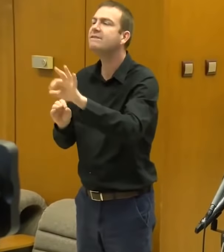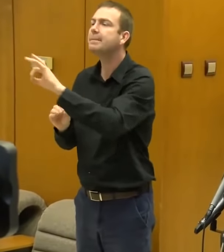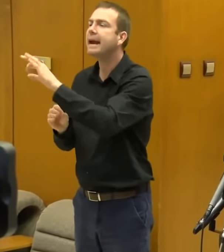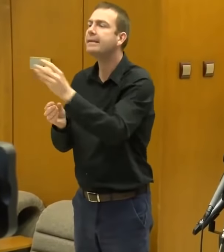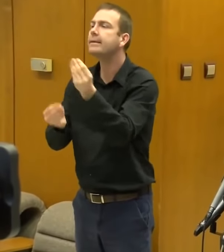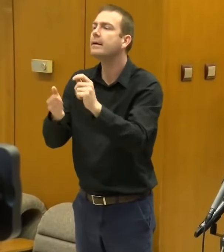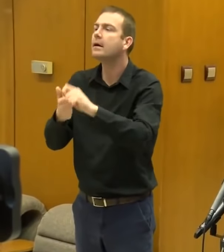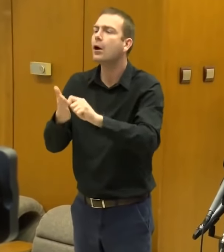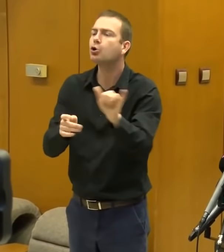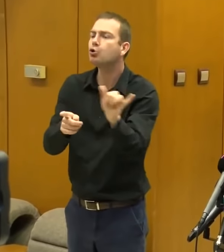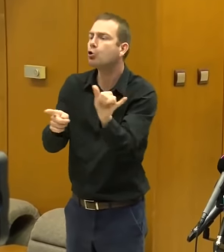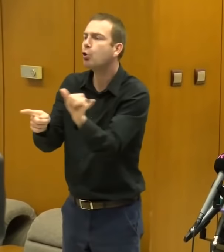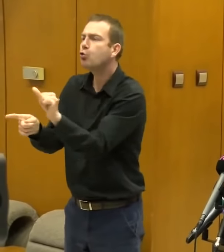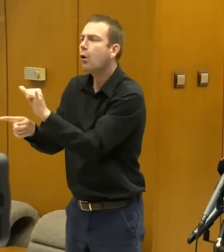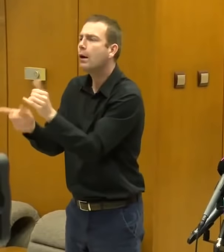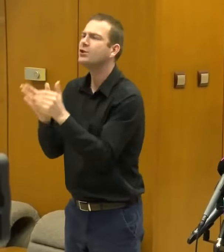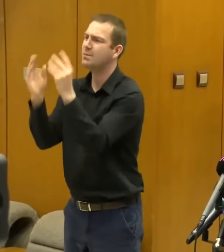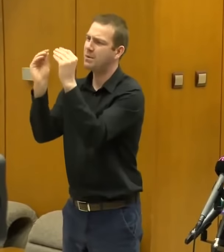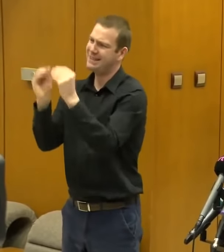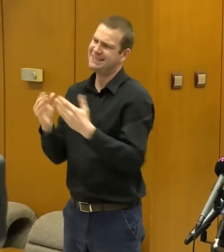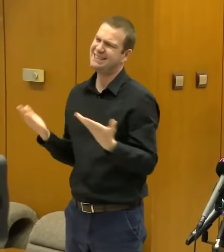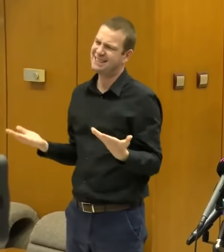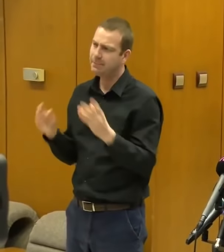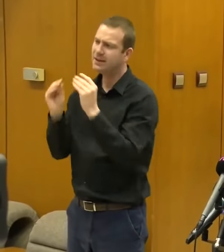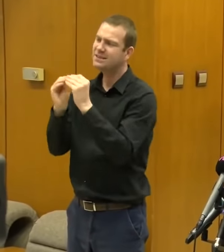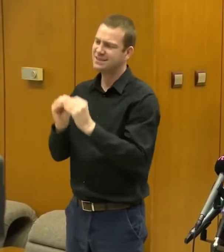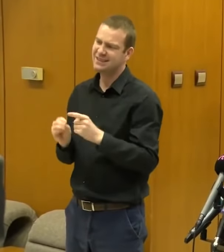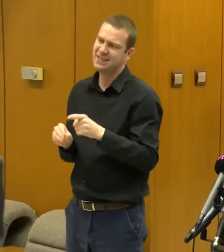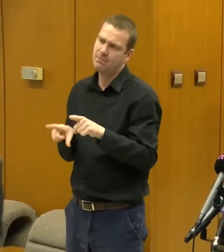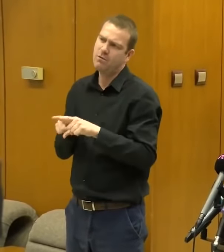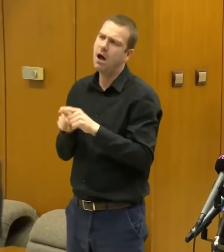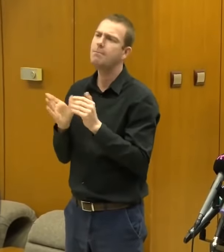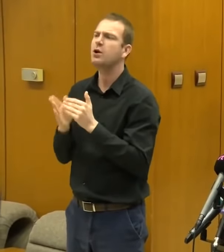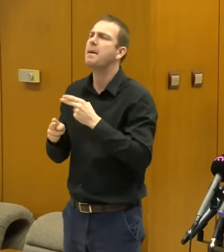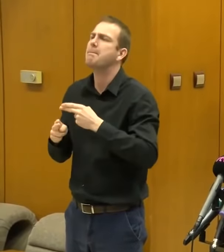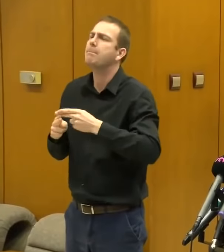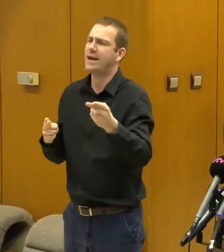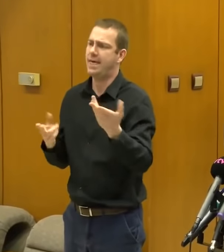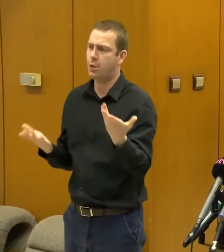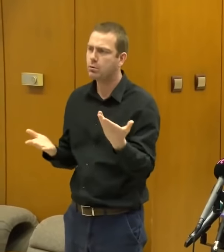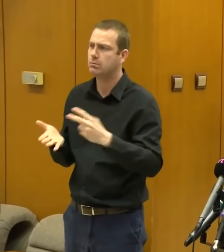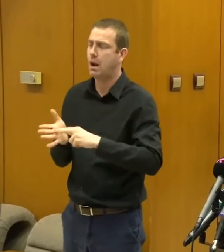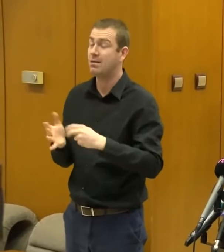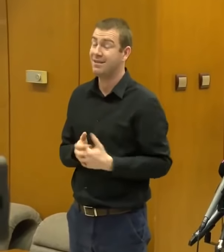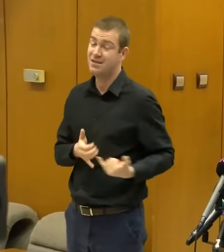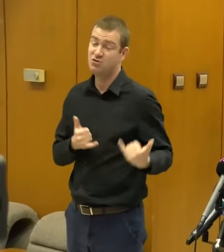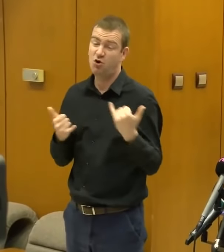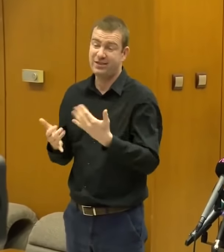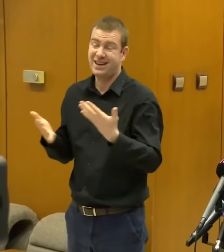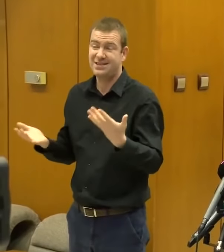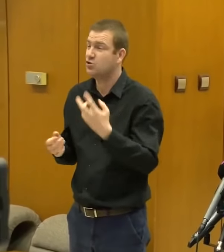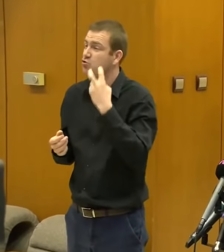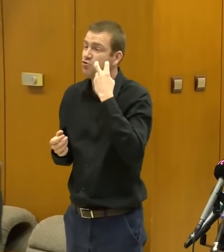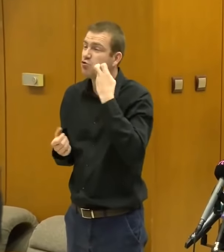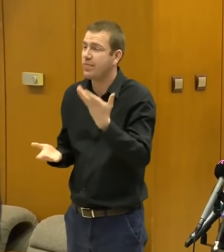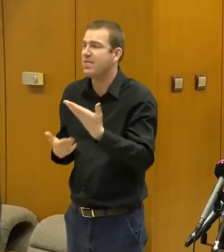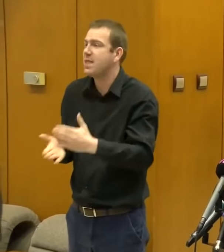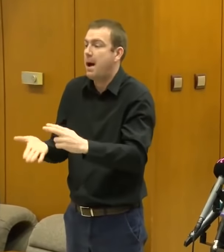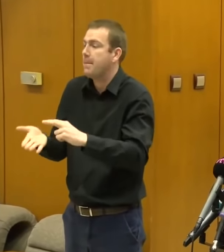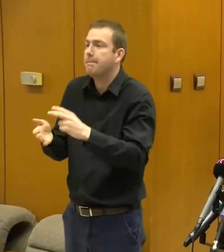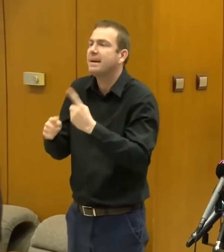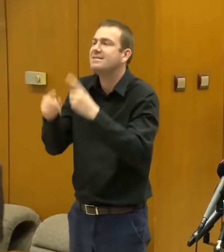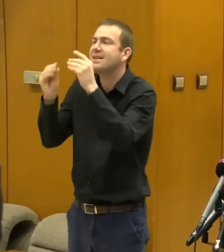ktorí budú podrobení testom. V tom si tiež musíme urobiť poriadok. Žiaľ Bohu, nič také sme nezdedili a teraz je to našou úlohou. A